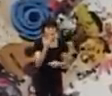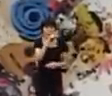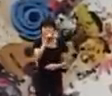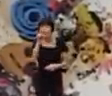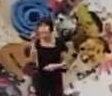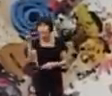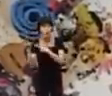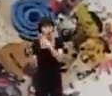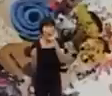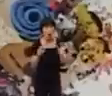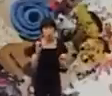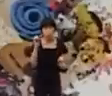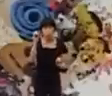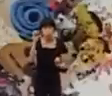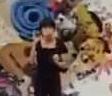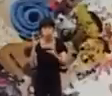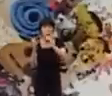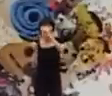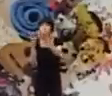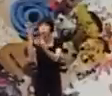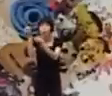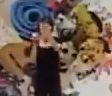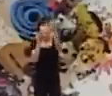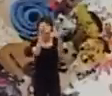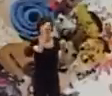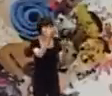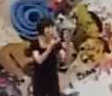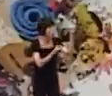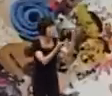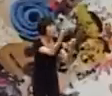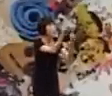唔同顏色嘅氣泡嘅喎。